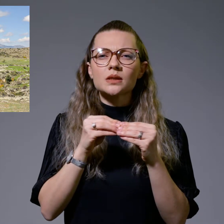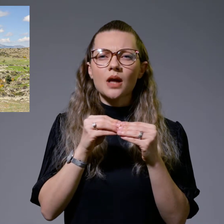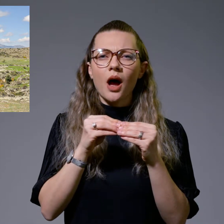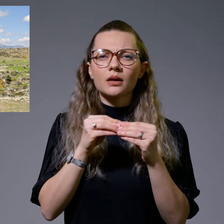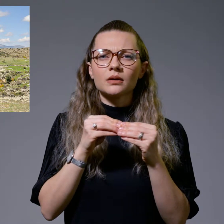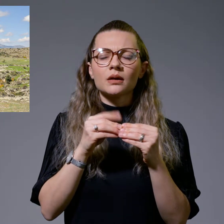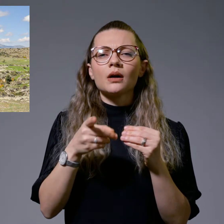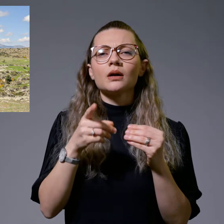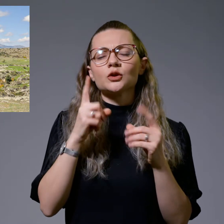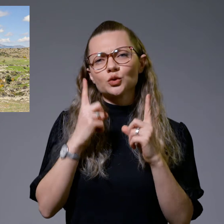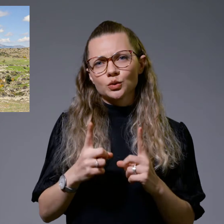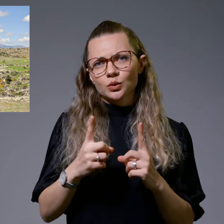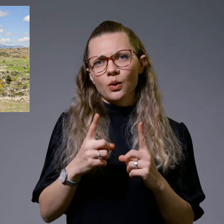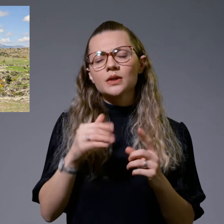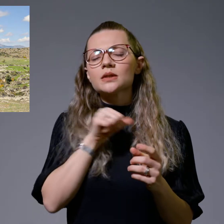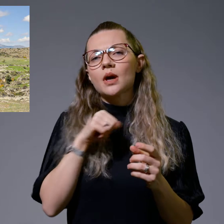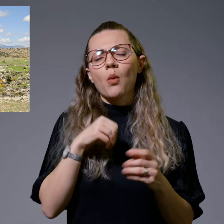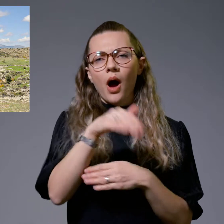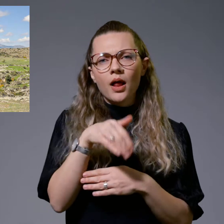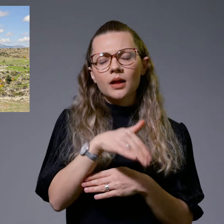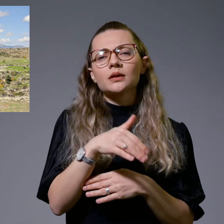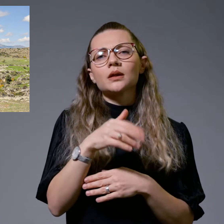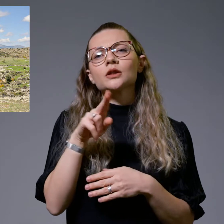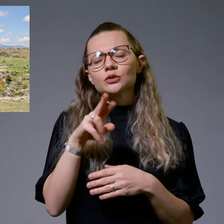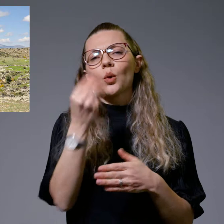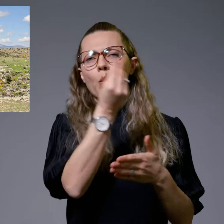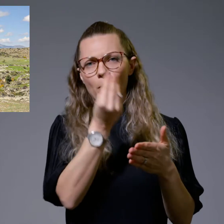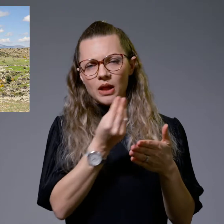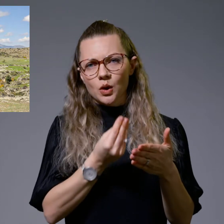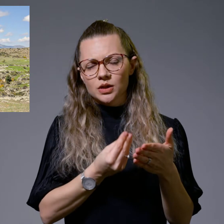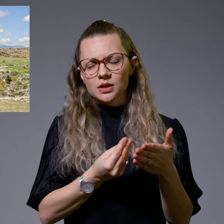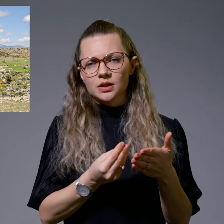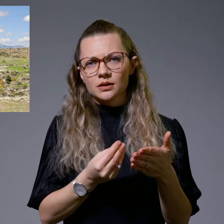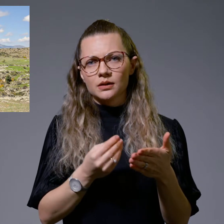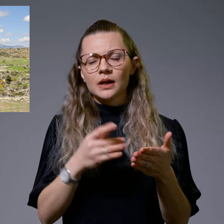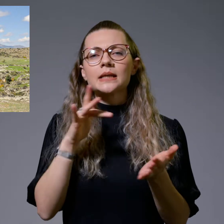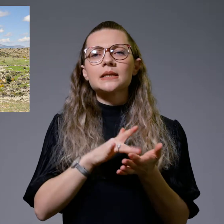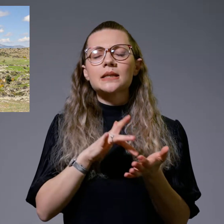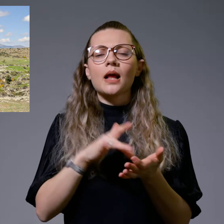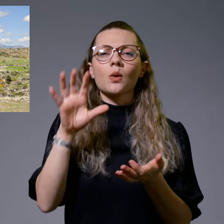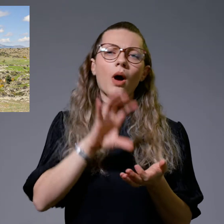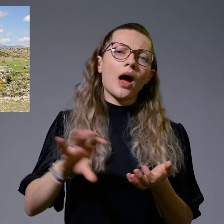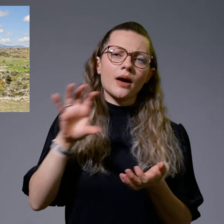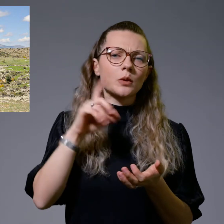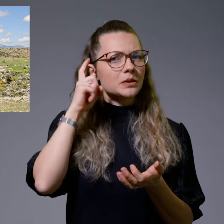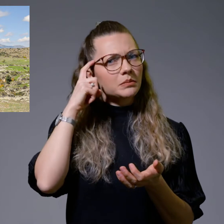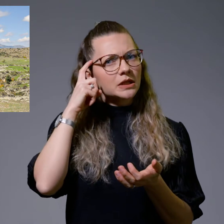за алатките, како и во уметноста. Во средноевропска смисла, означува време